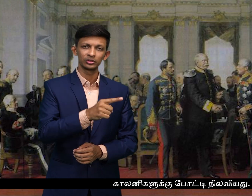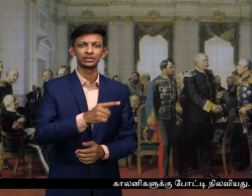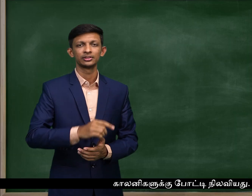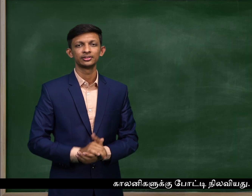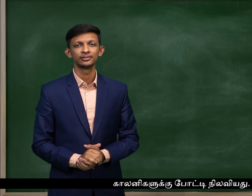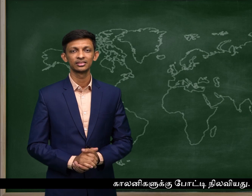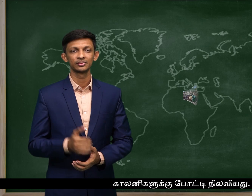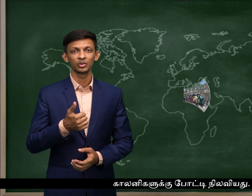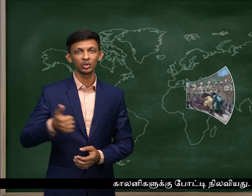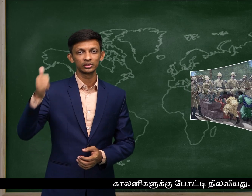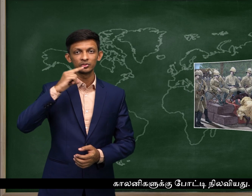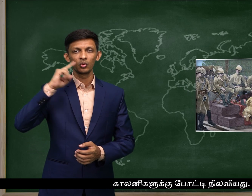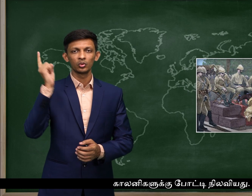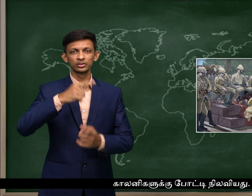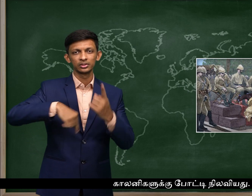காலனிகளுக்கு போட்டி நிலவியது.